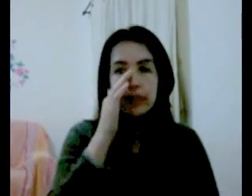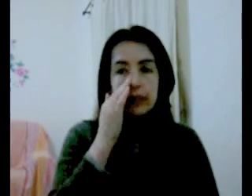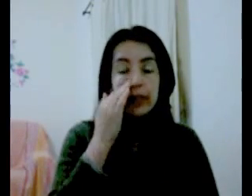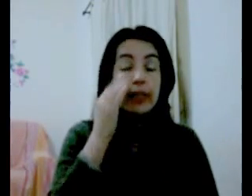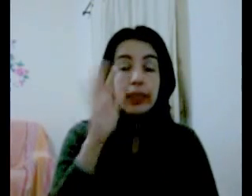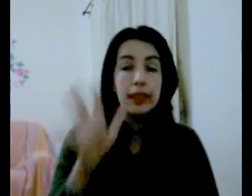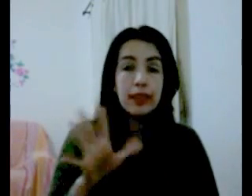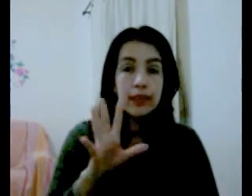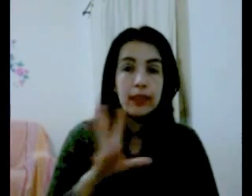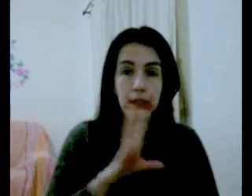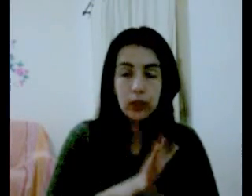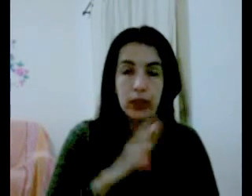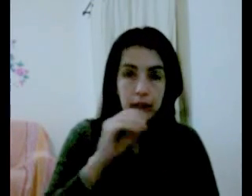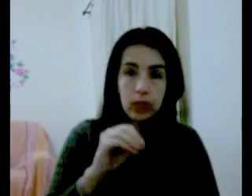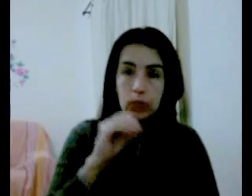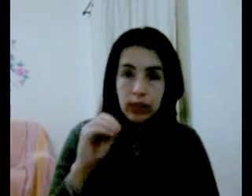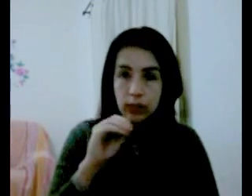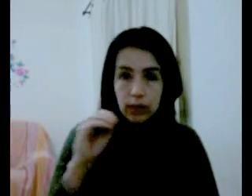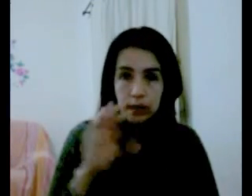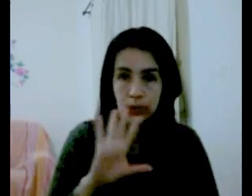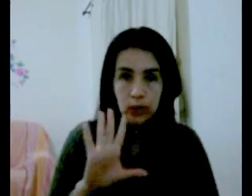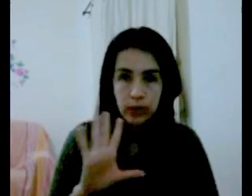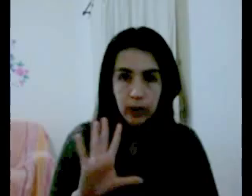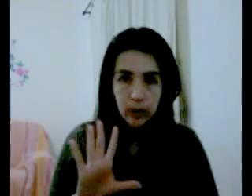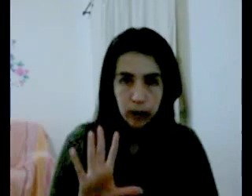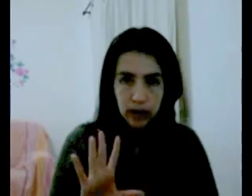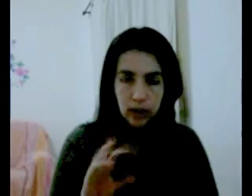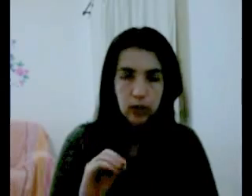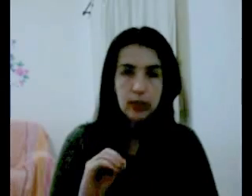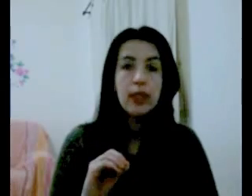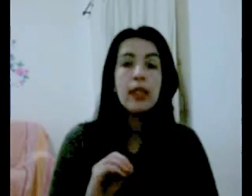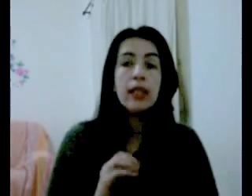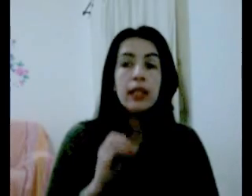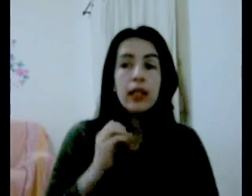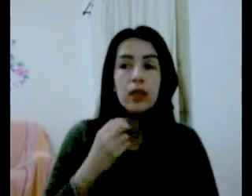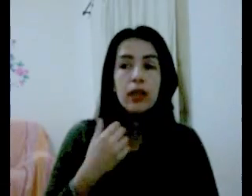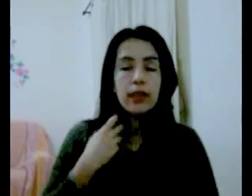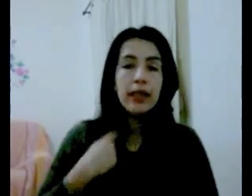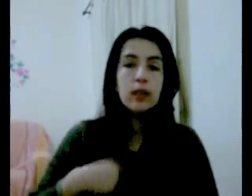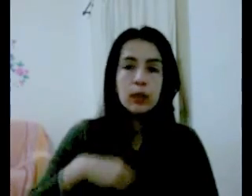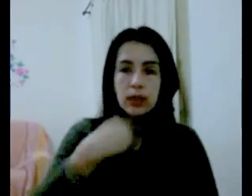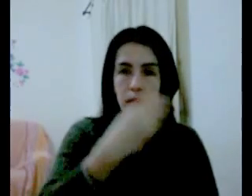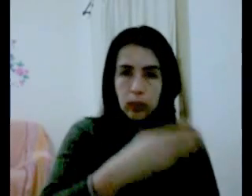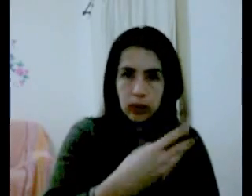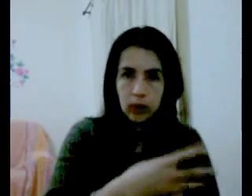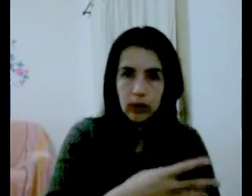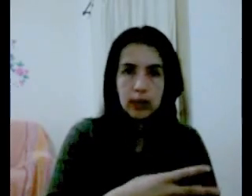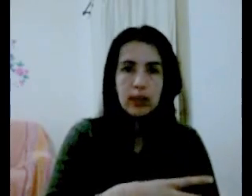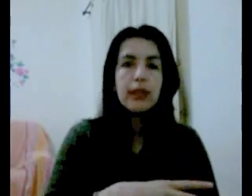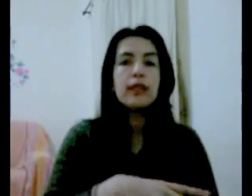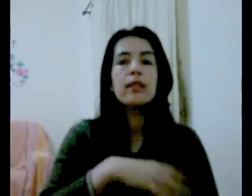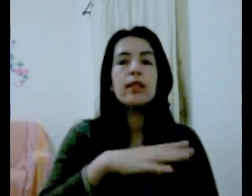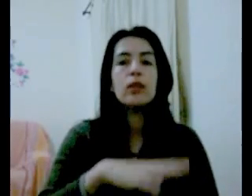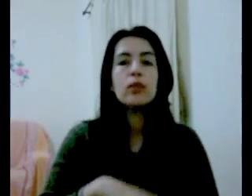ele, daí ele falou que então não tinha ovário mais policístico. Daí agora, aí depois ele falou umas outras coisas em seguida,